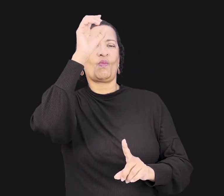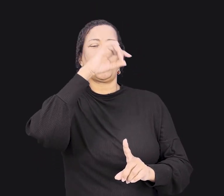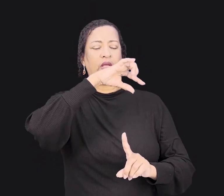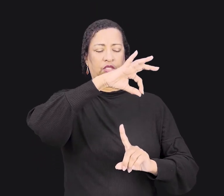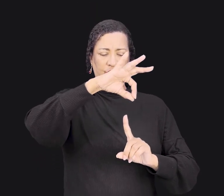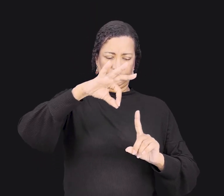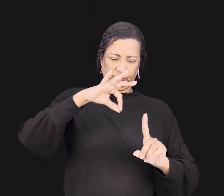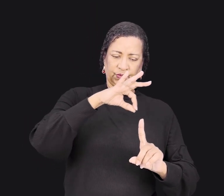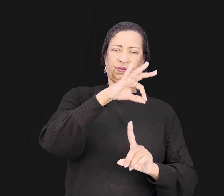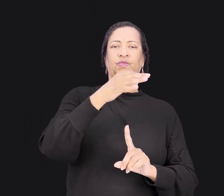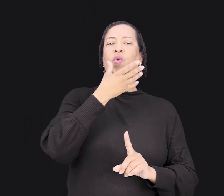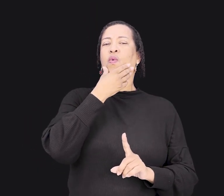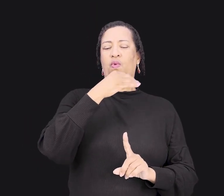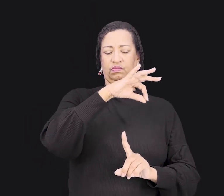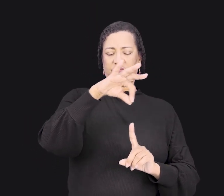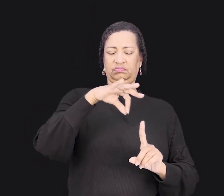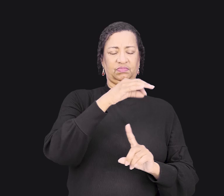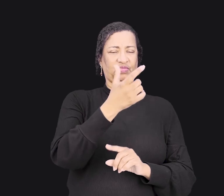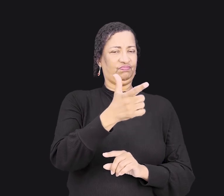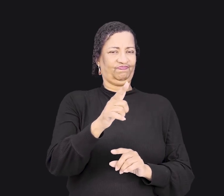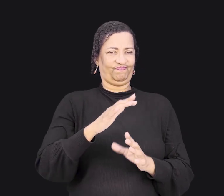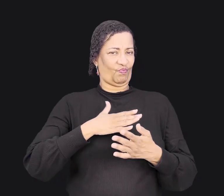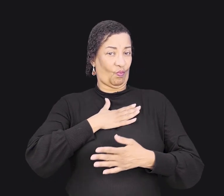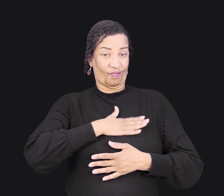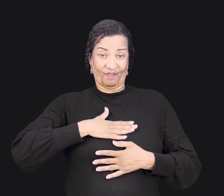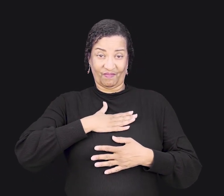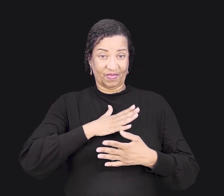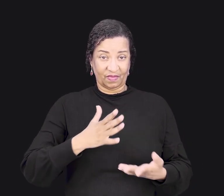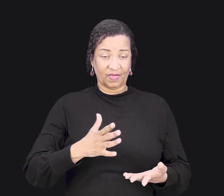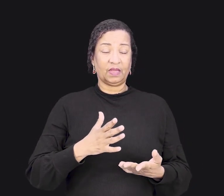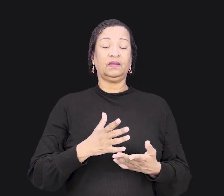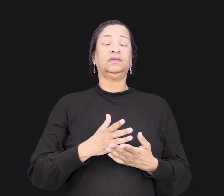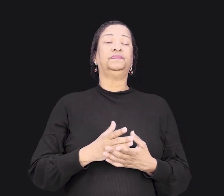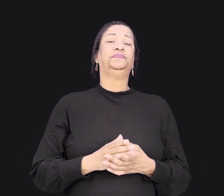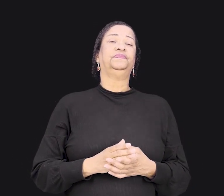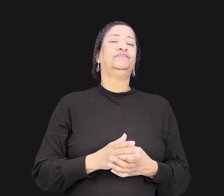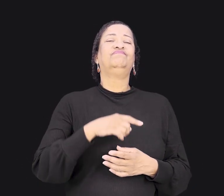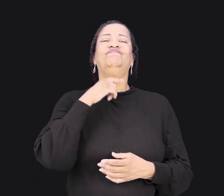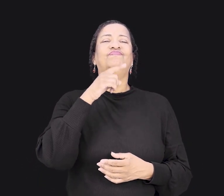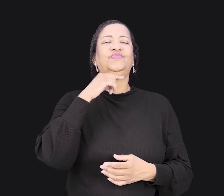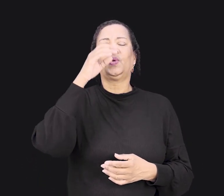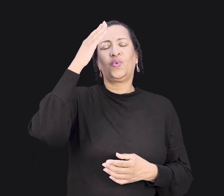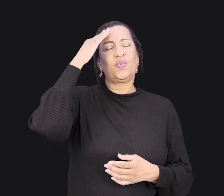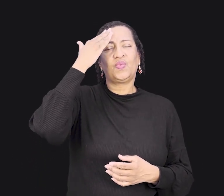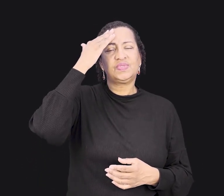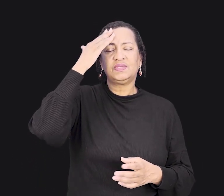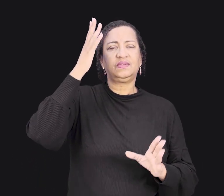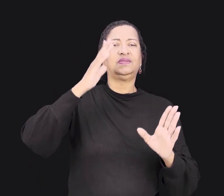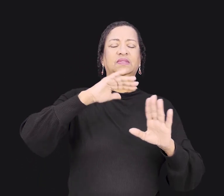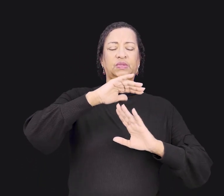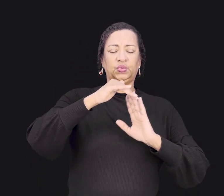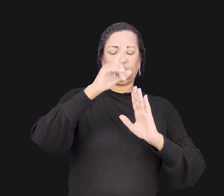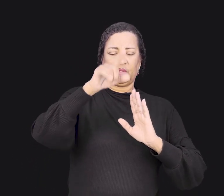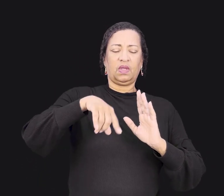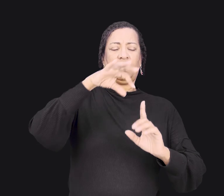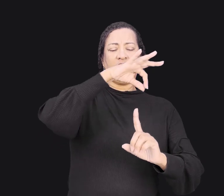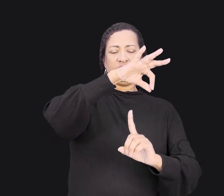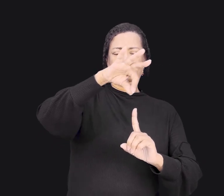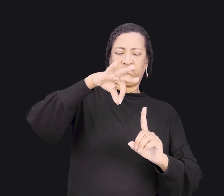não é espiritual, explica Paulo no versículo 16 desse capítulo, não consegue entender o que é espiritual. Não importa se a pessoa